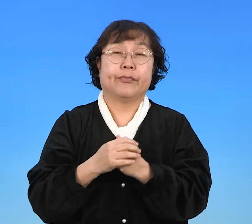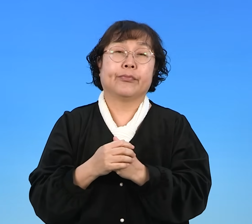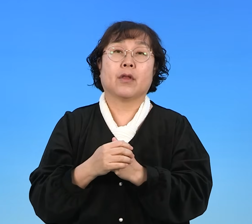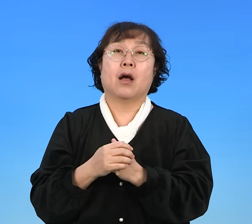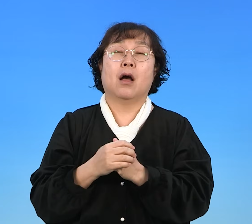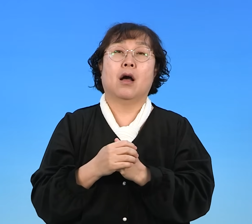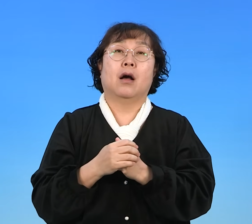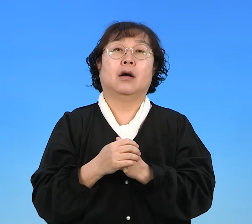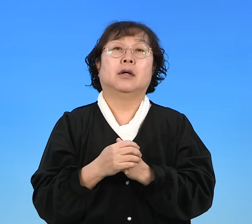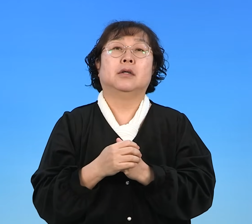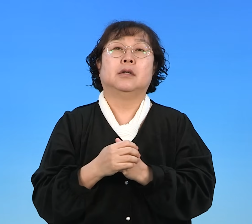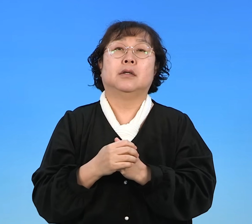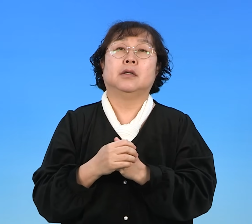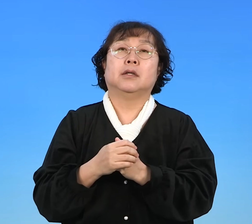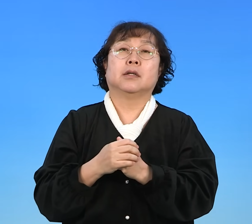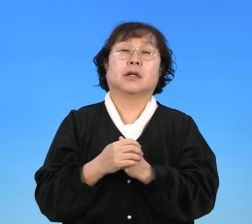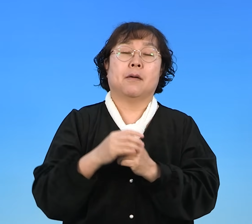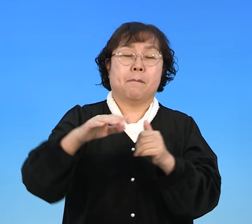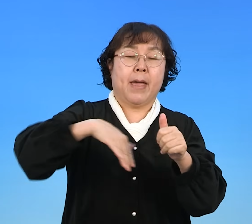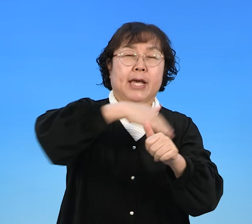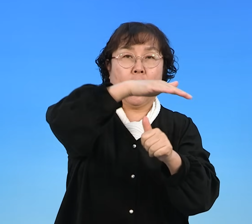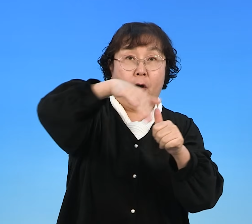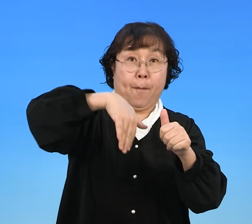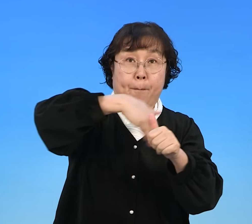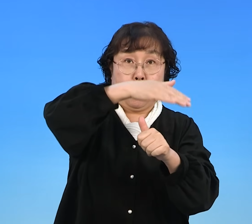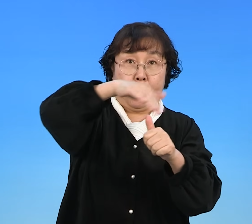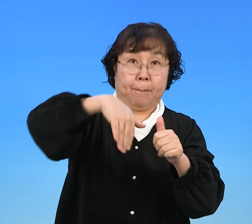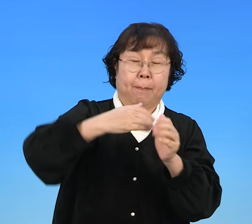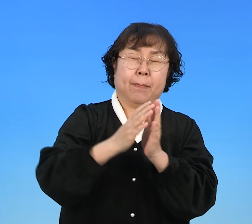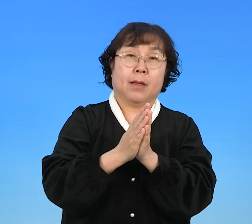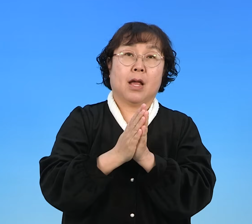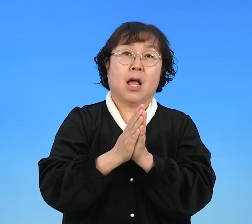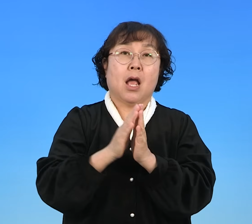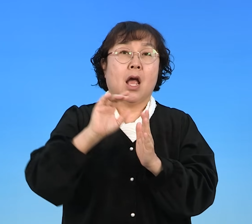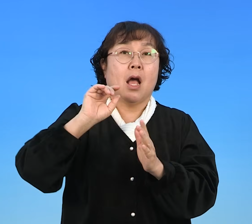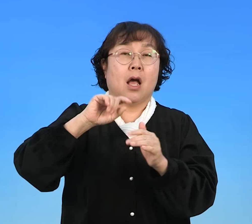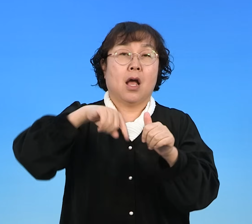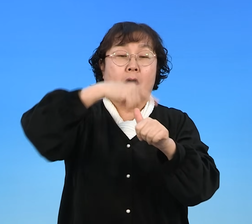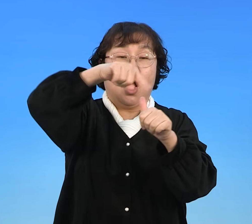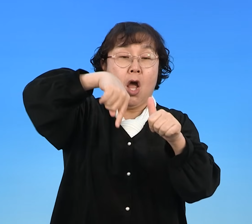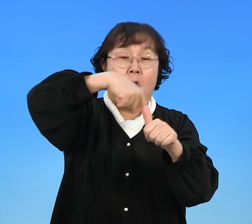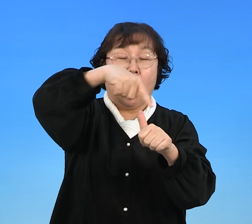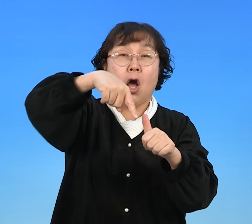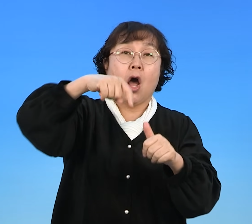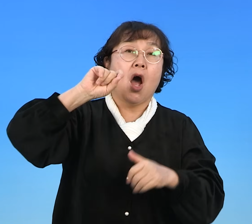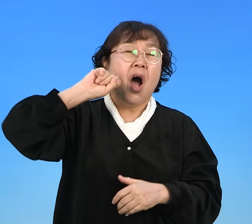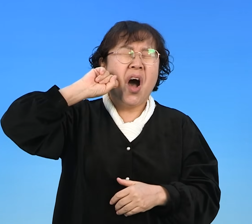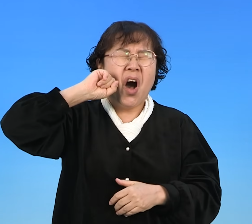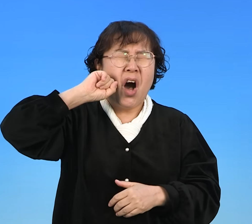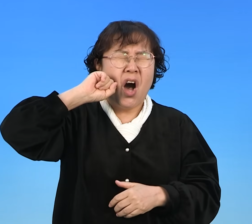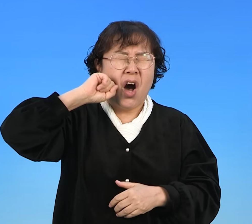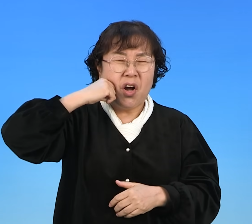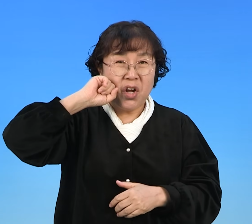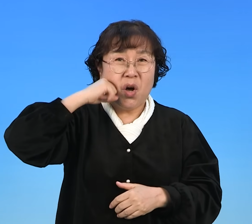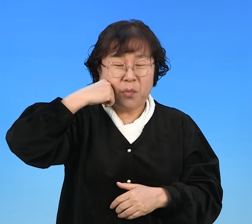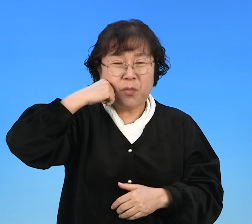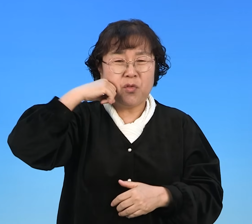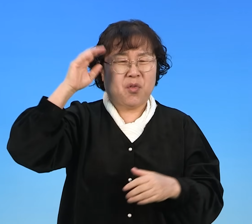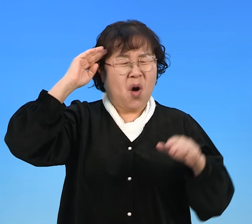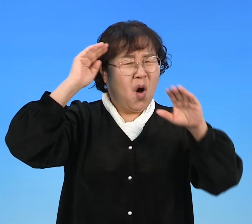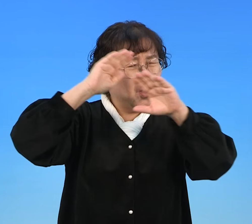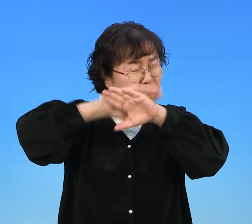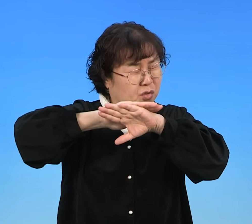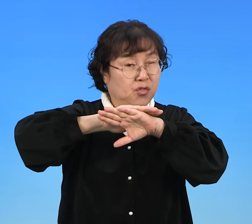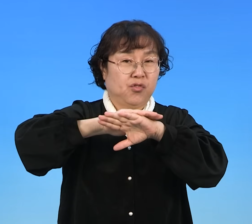보면은 그 전제 배경이 굉장히 어두운 현실을 배경으로 하고 있다는 것을 알